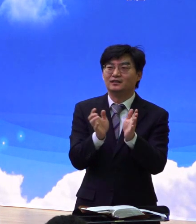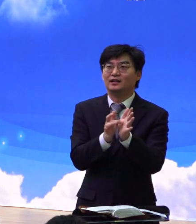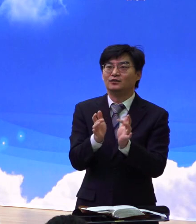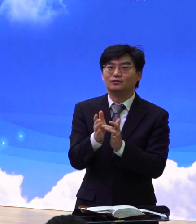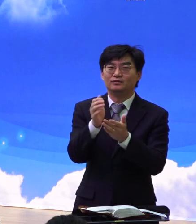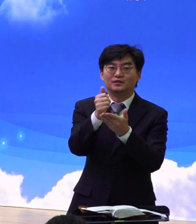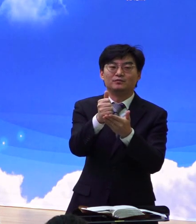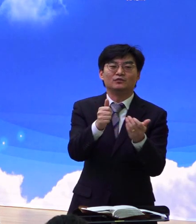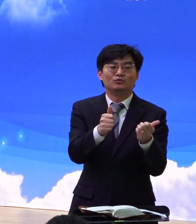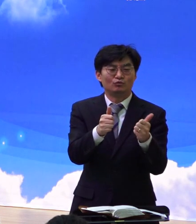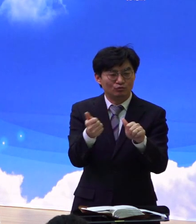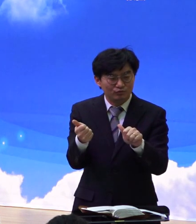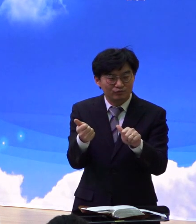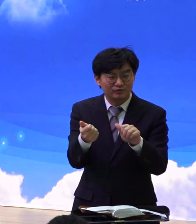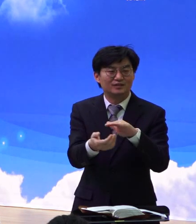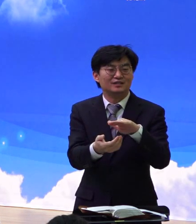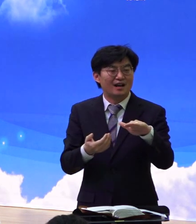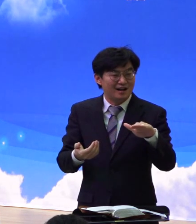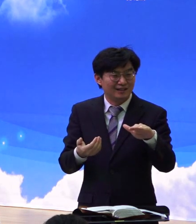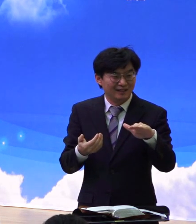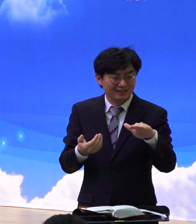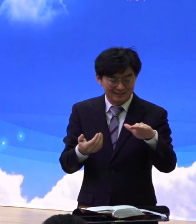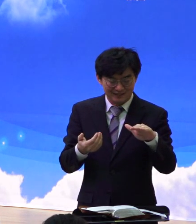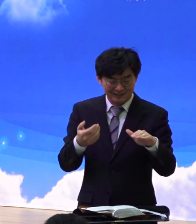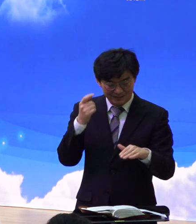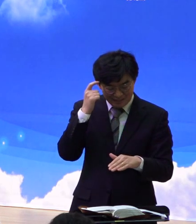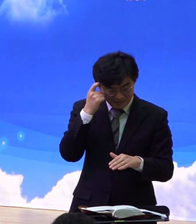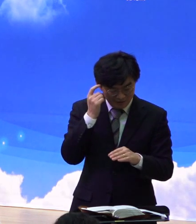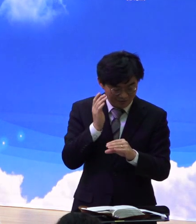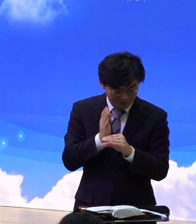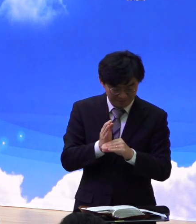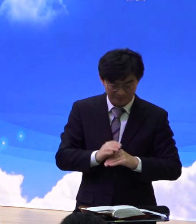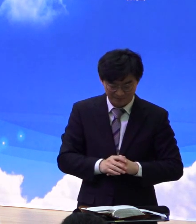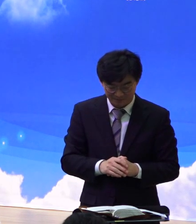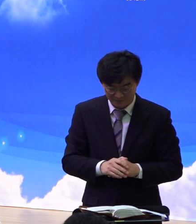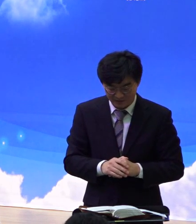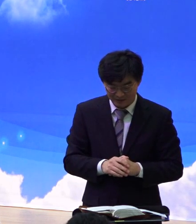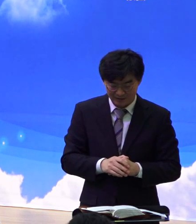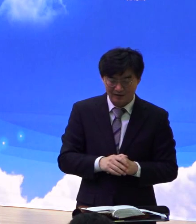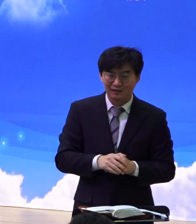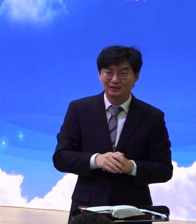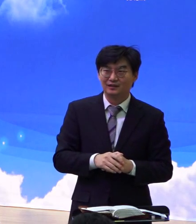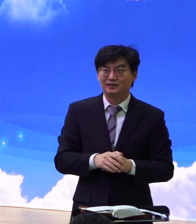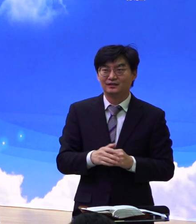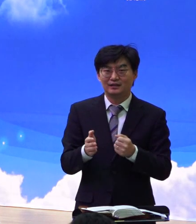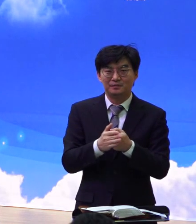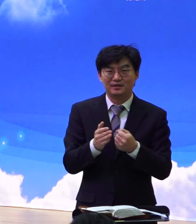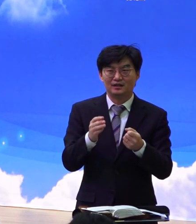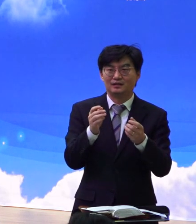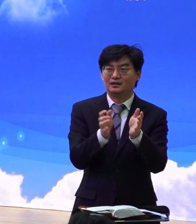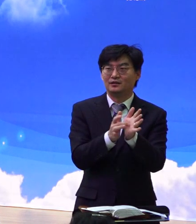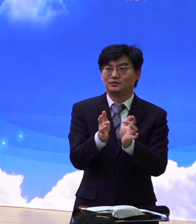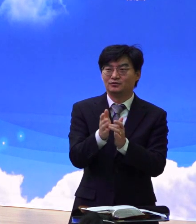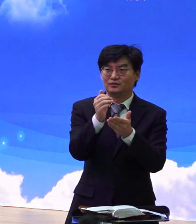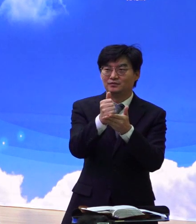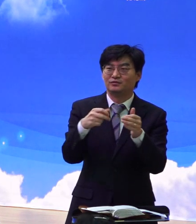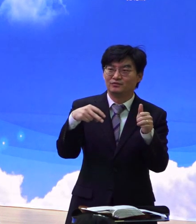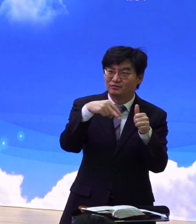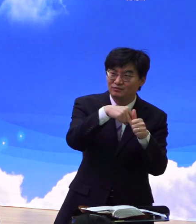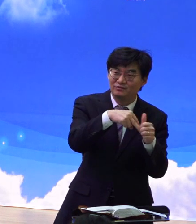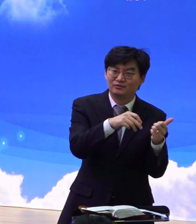그리고 부활까지 이어지는 주님 앞에 그렇게 묵상하는 시간들인데요. 이번 사순절을 하나님 앞에 더